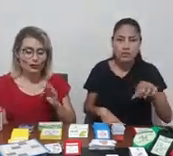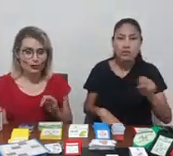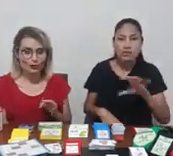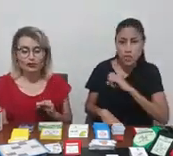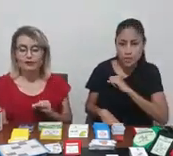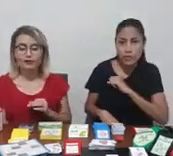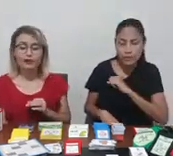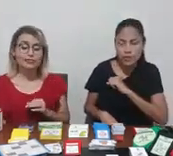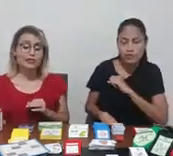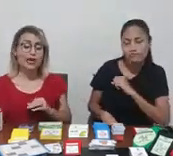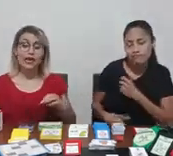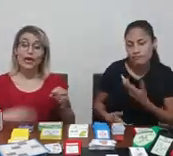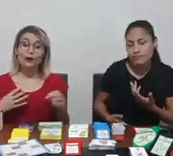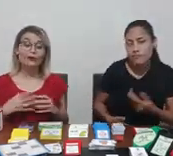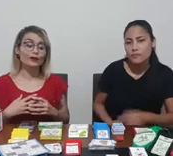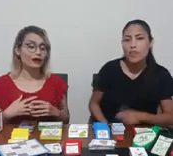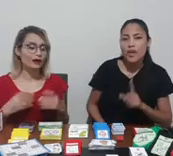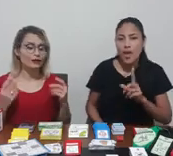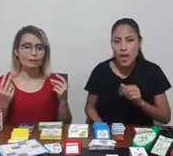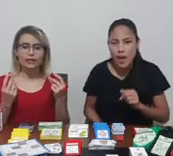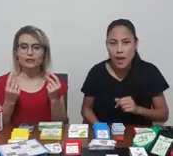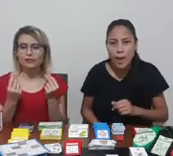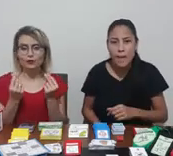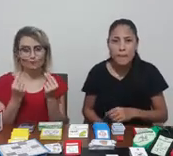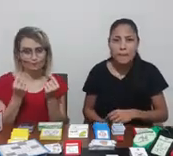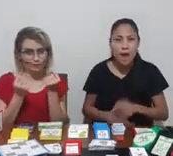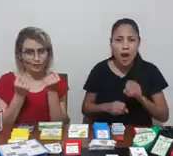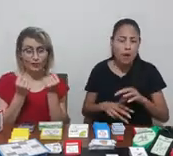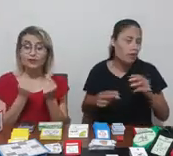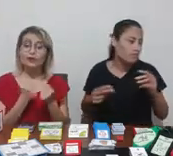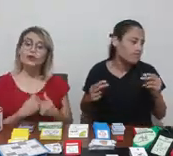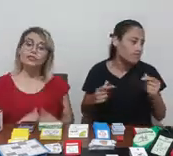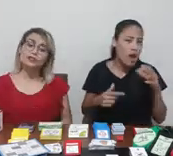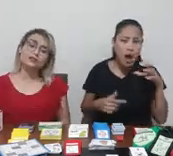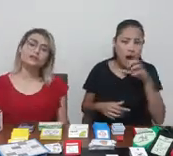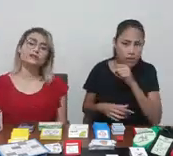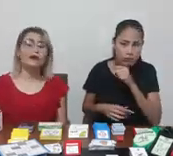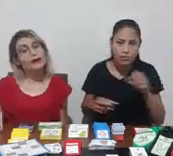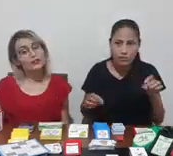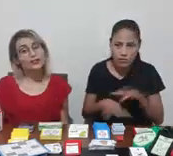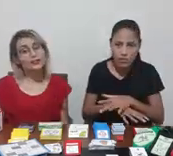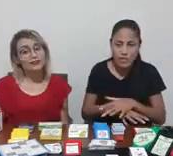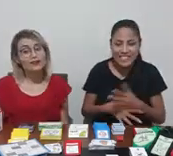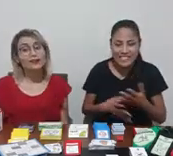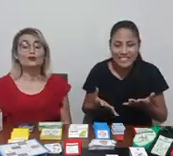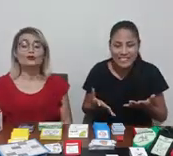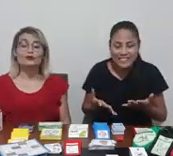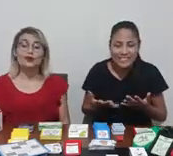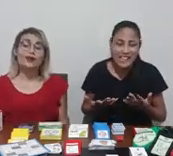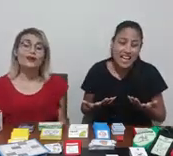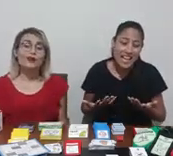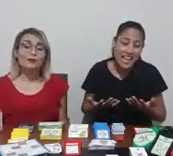simplesmente adoram. Então, assim, é algo que a aula passa assim, ó. E quando a gente diz, gente, o nosso horário acabou,